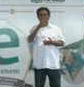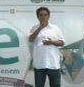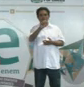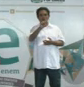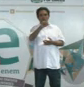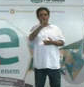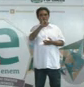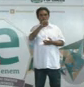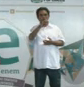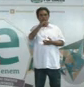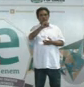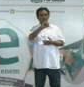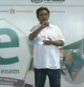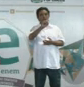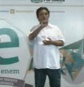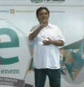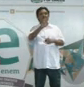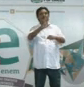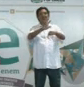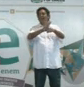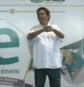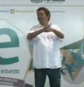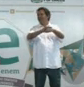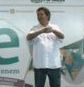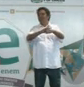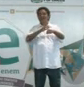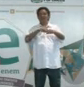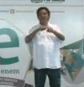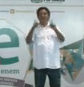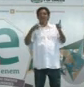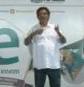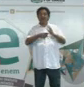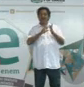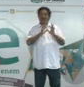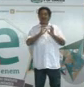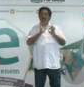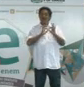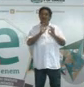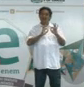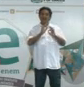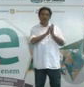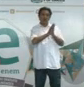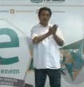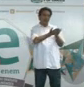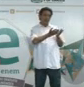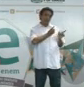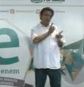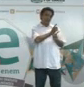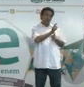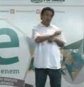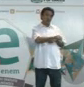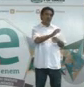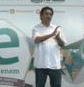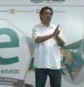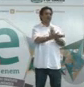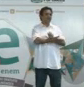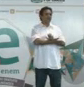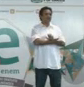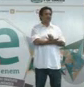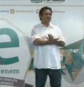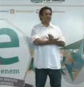no livro é encarado como uma patologia. Esteja preparado para olhar para o livro e descobrir que ele é um